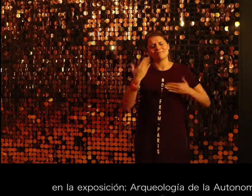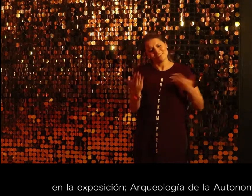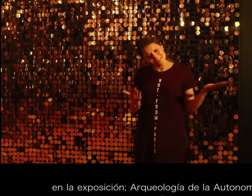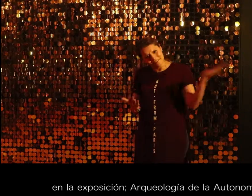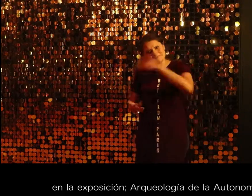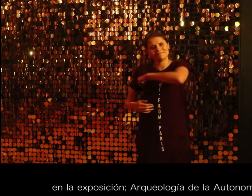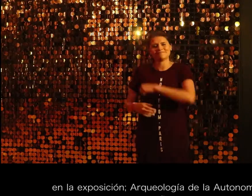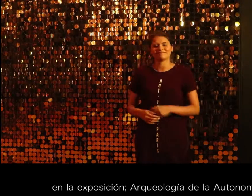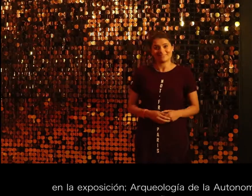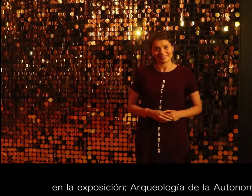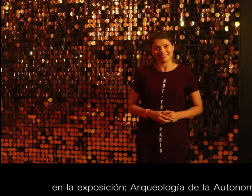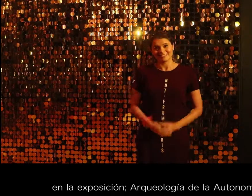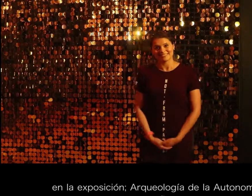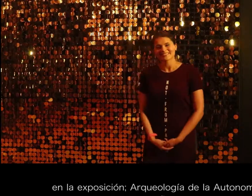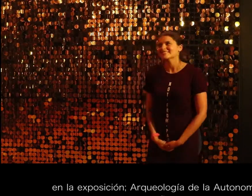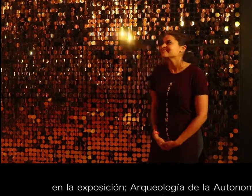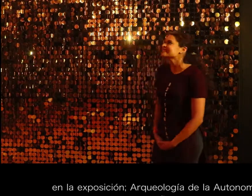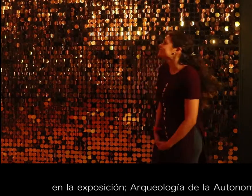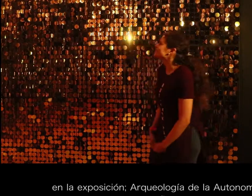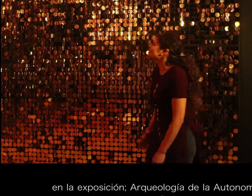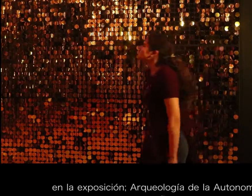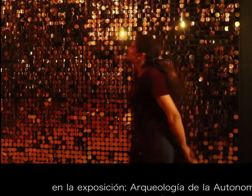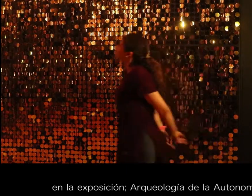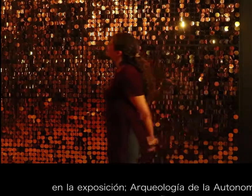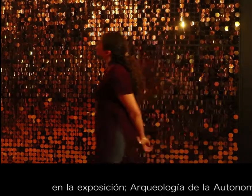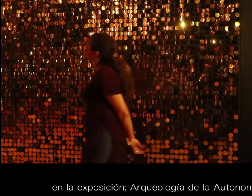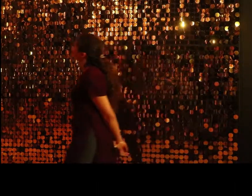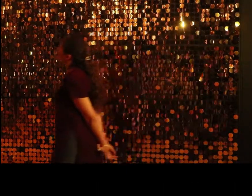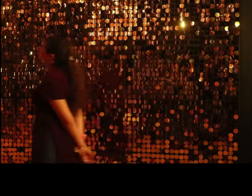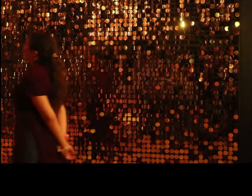exposición Arqueología de la Autonomía. Acompáñenme.